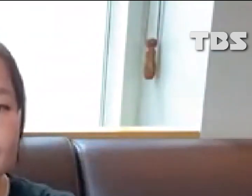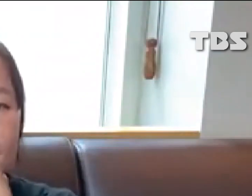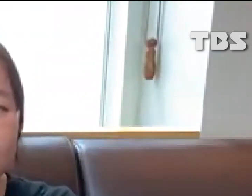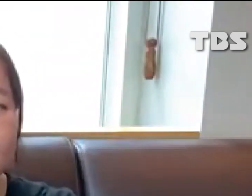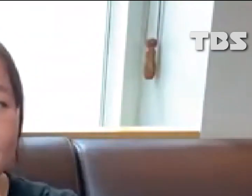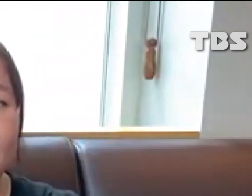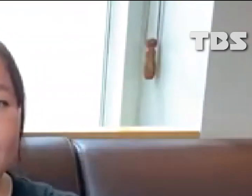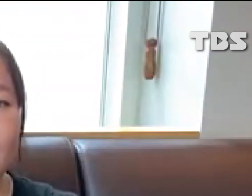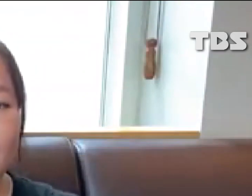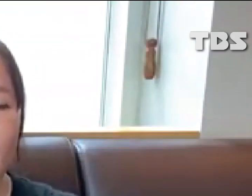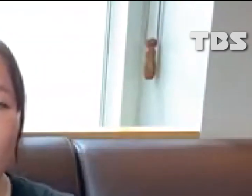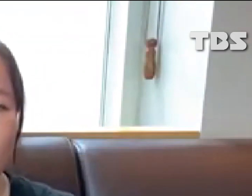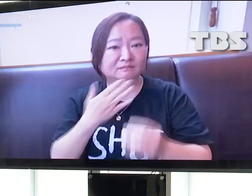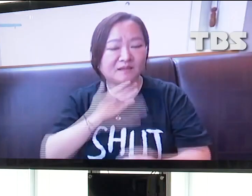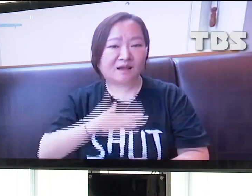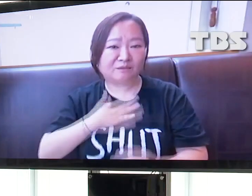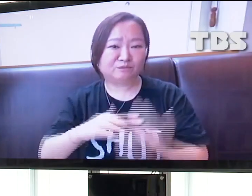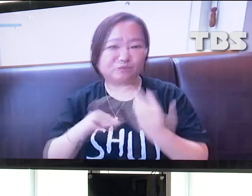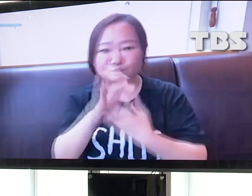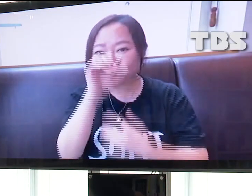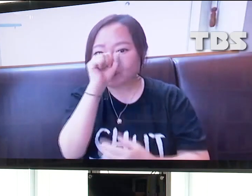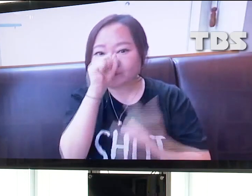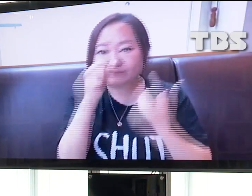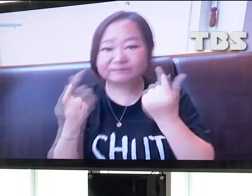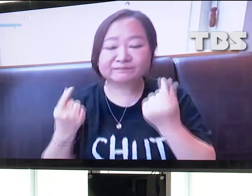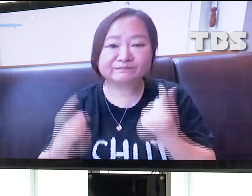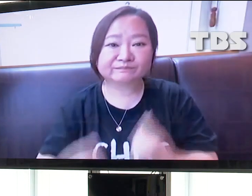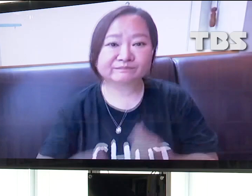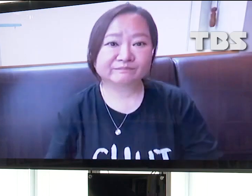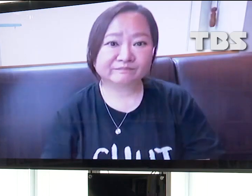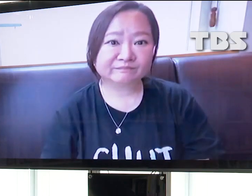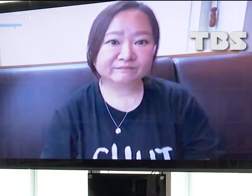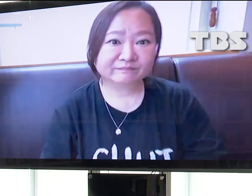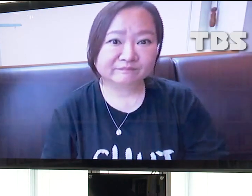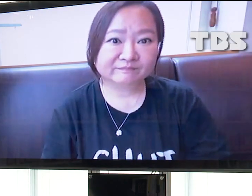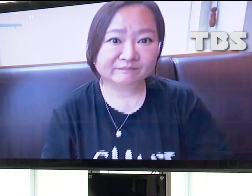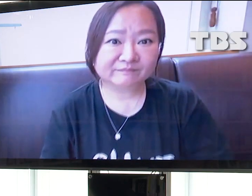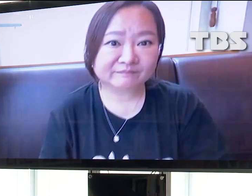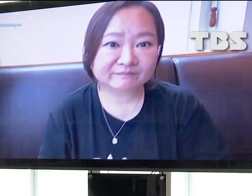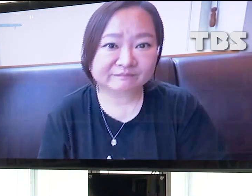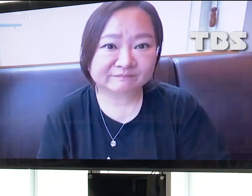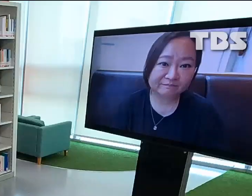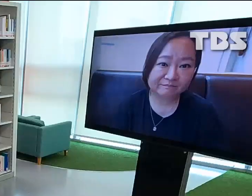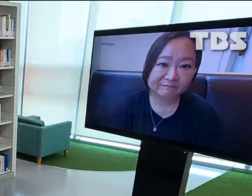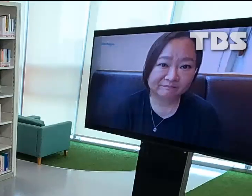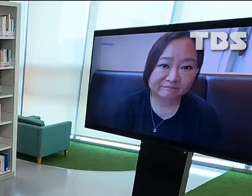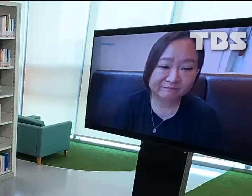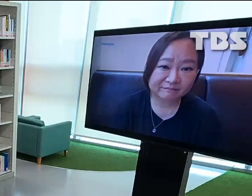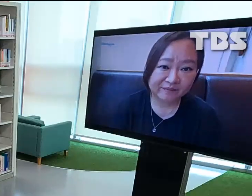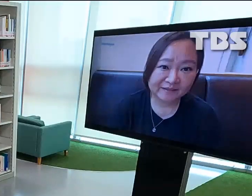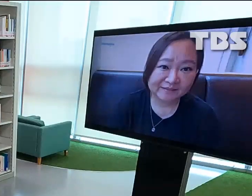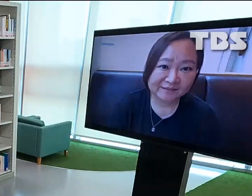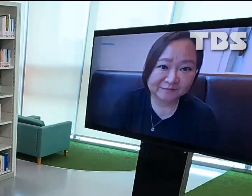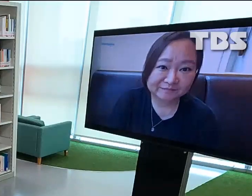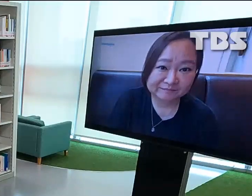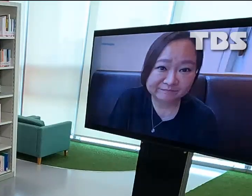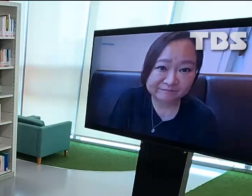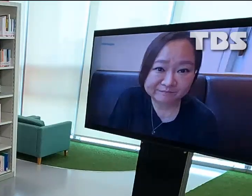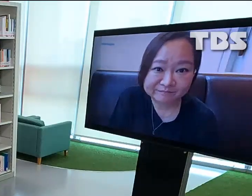안타깝고요. 좀 더 농인들이 알 권리를 보장해 줬으면 좋겠다는 생각이 듭니다. 그런 그